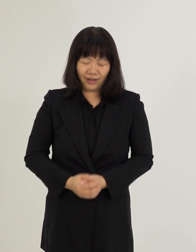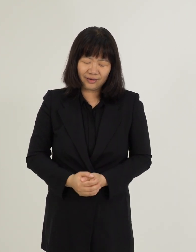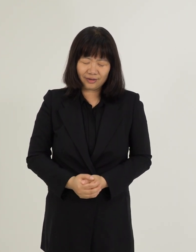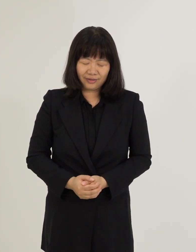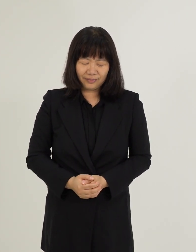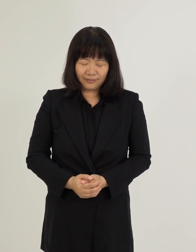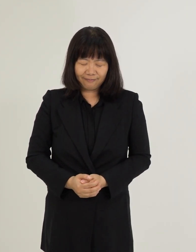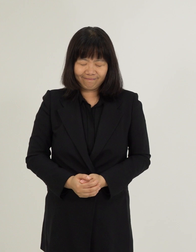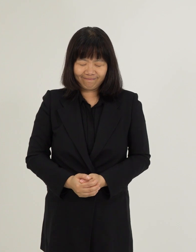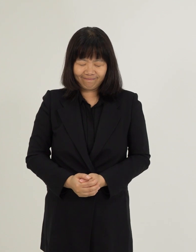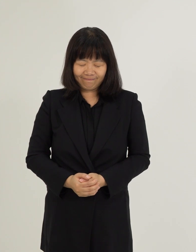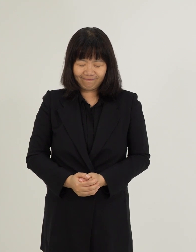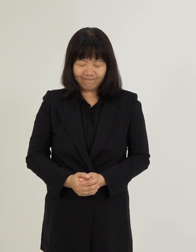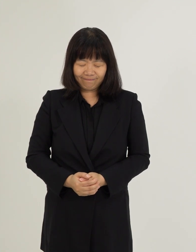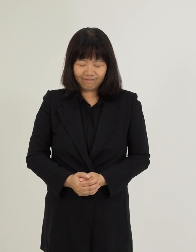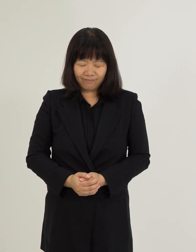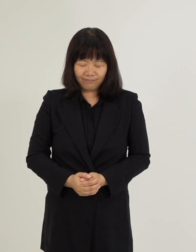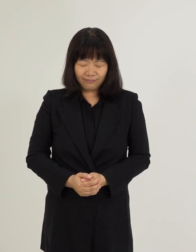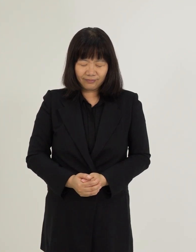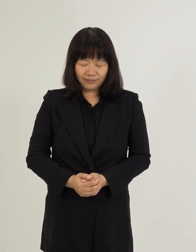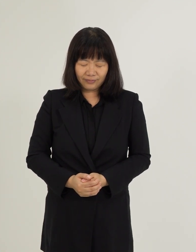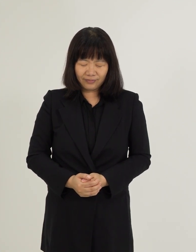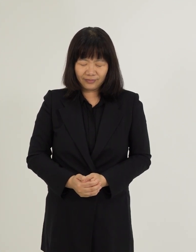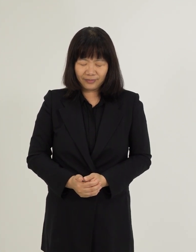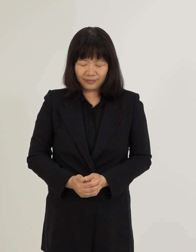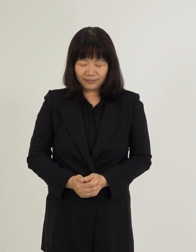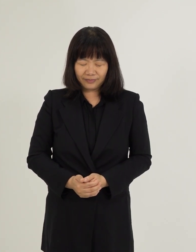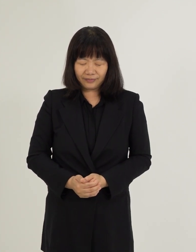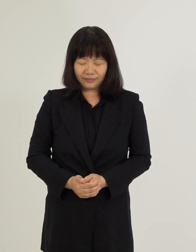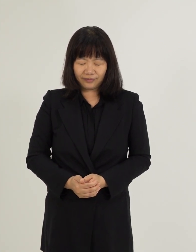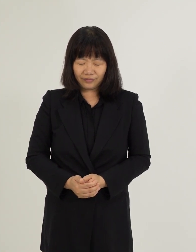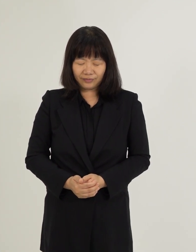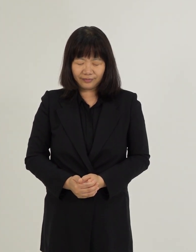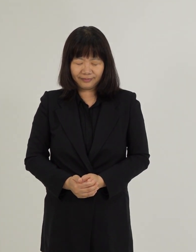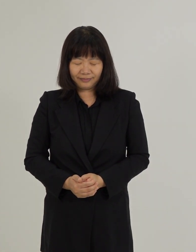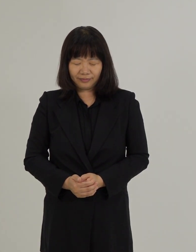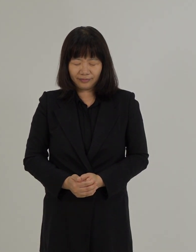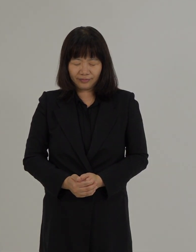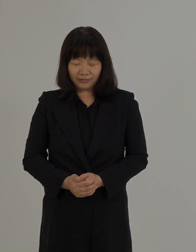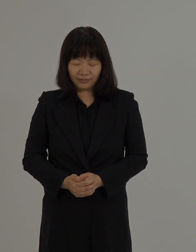사랑하시는 하나님 아버지, 은혜를